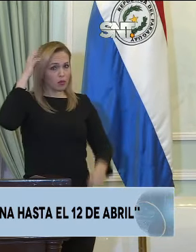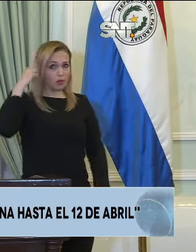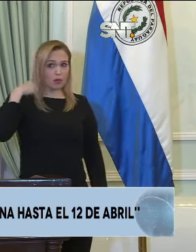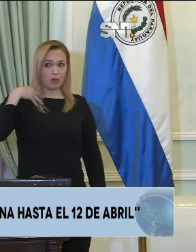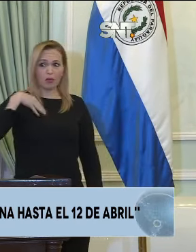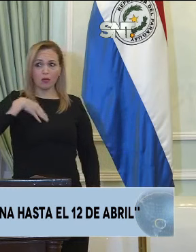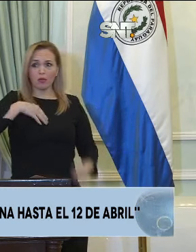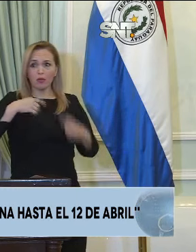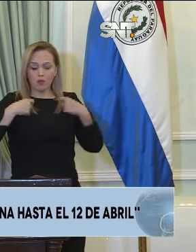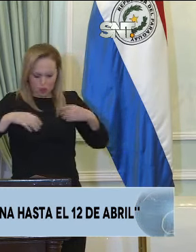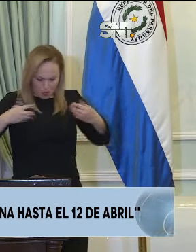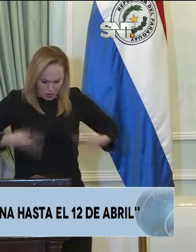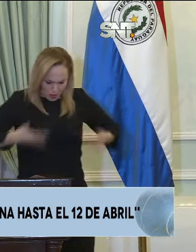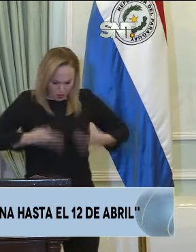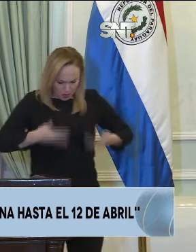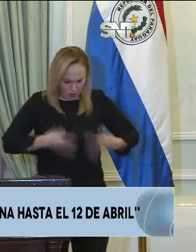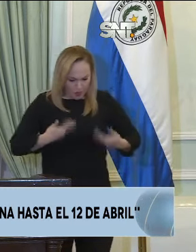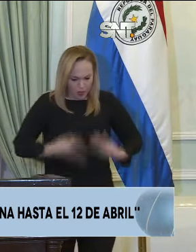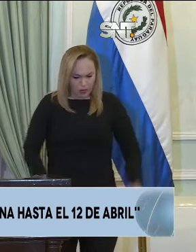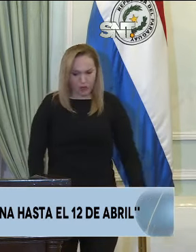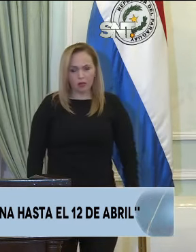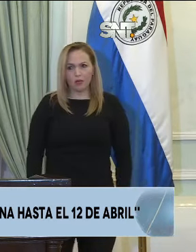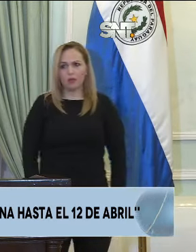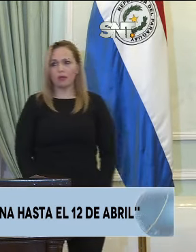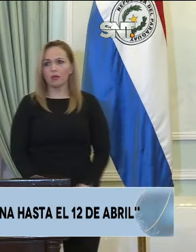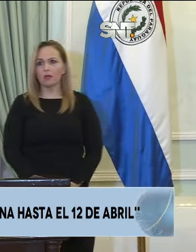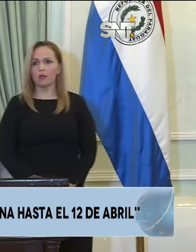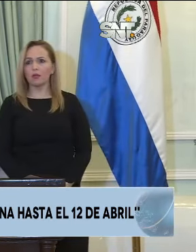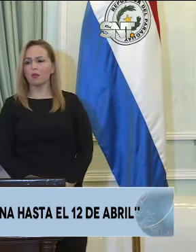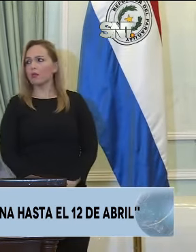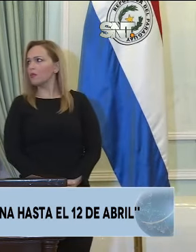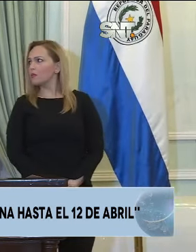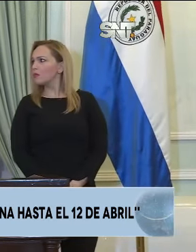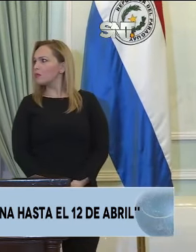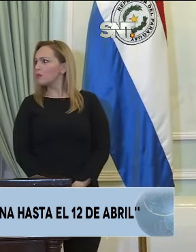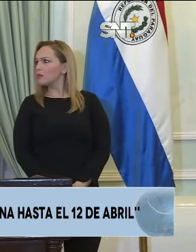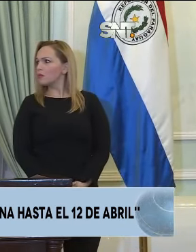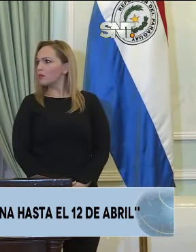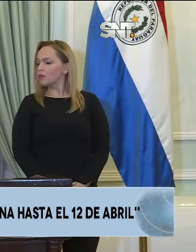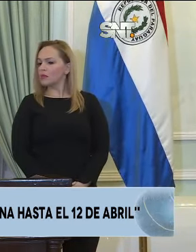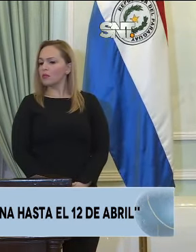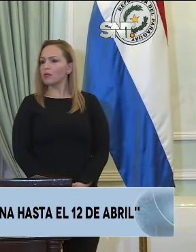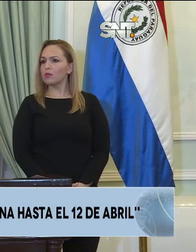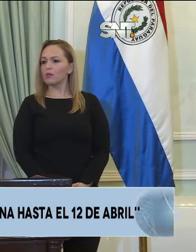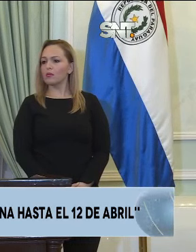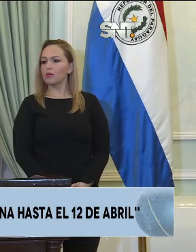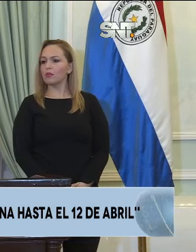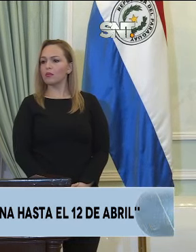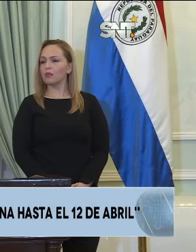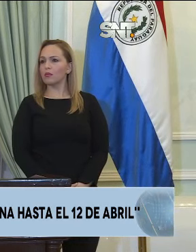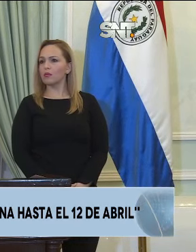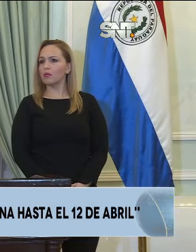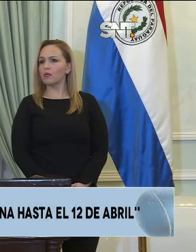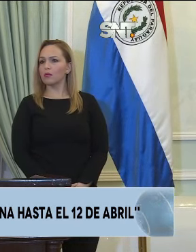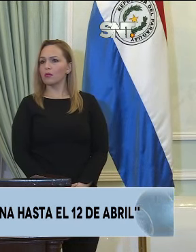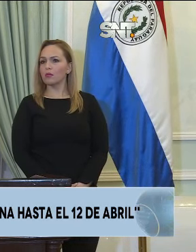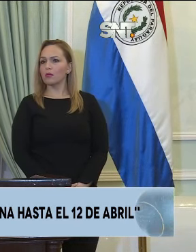También vamos a estar pendientes a la actualización que va a hacer el propio ministro de Salud esta noche sobre los